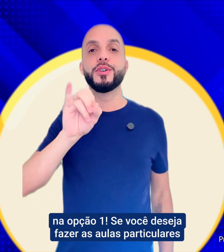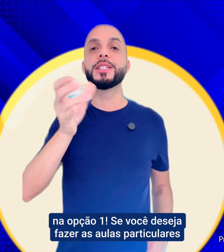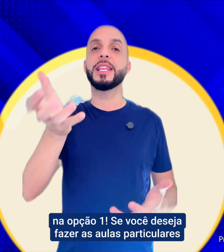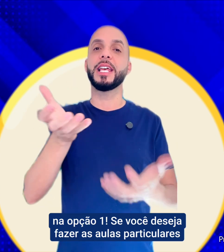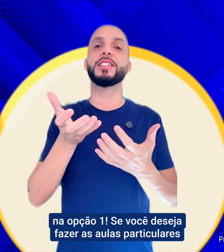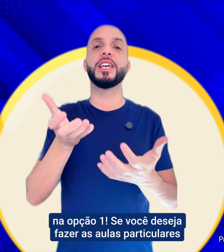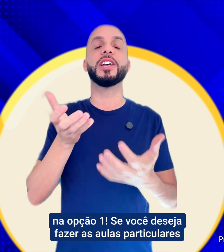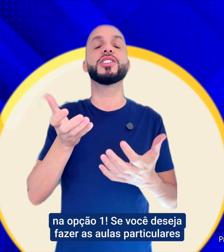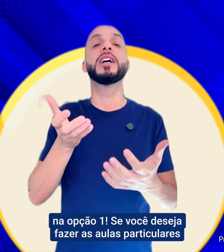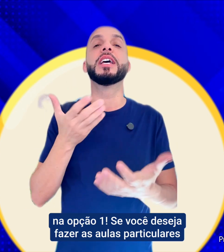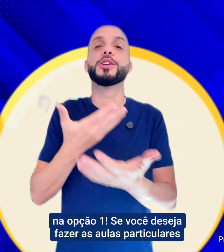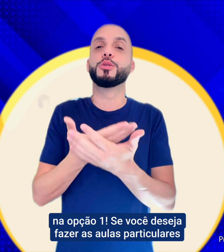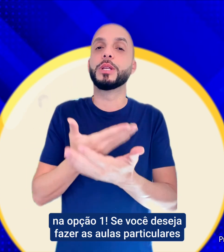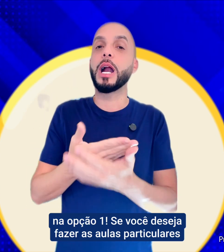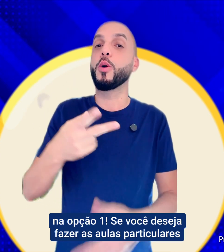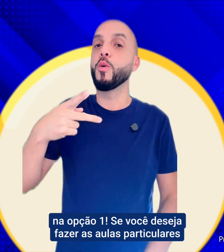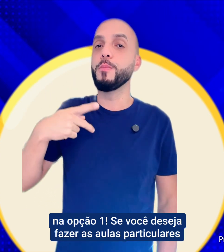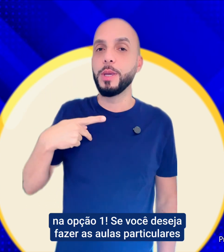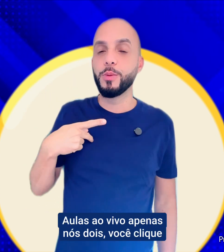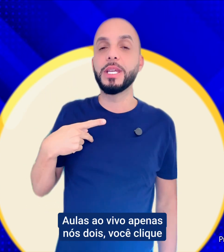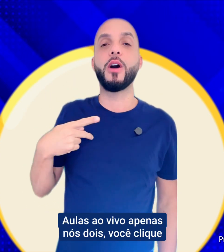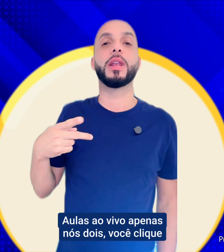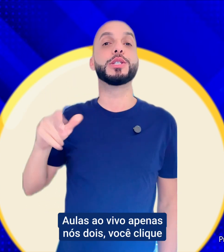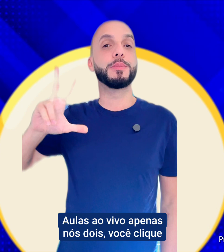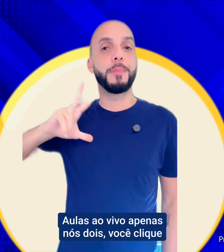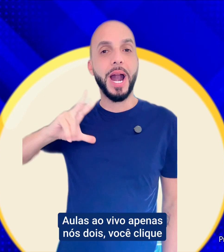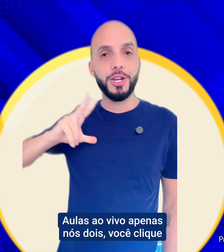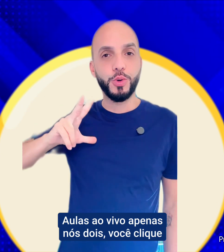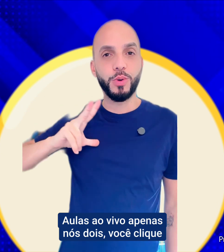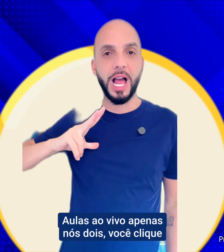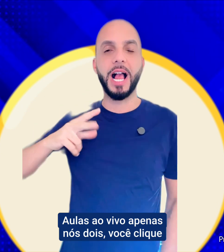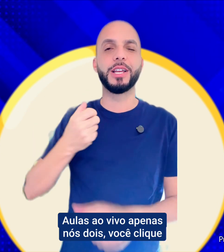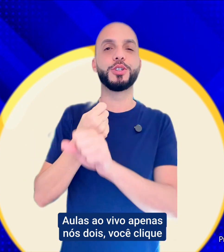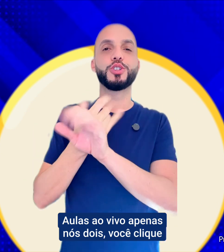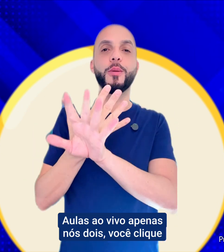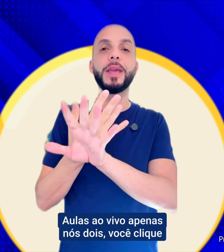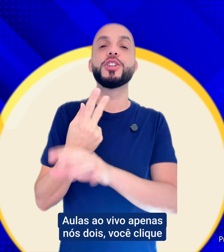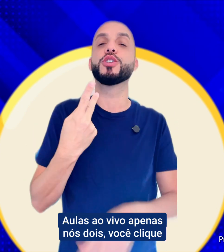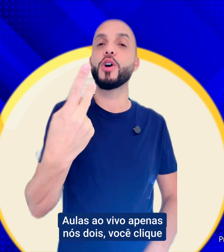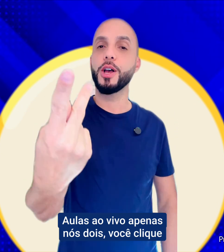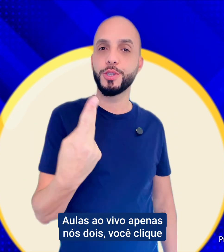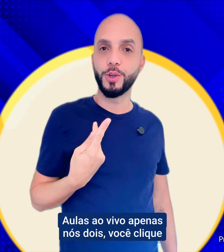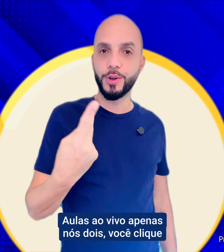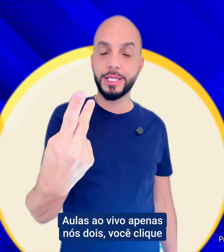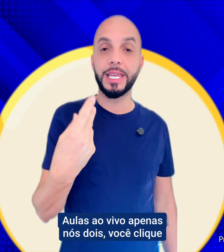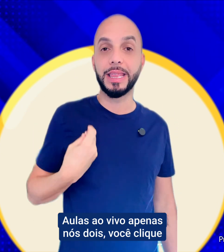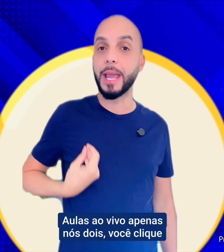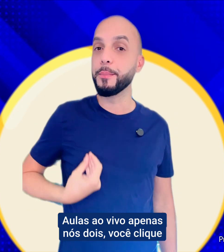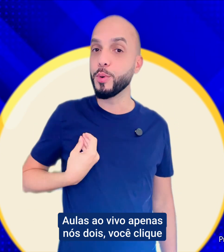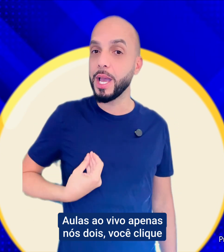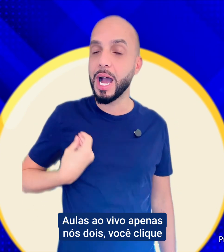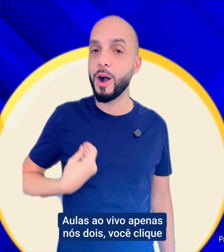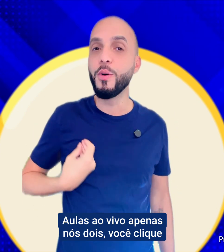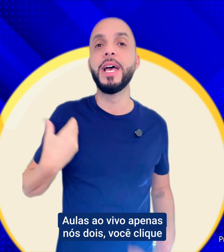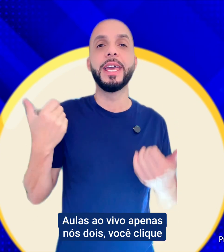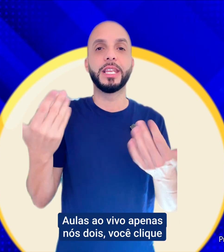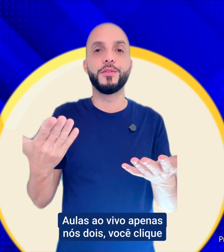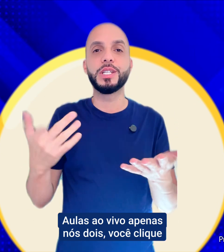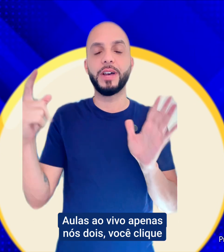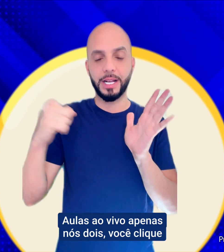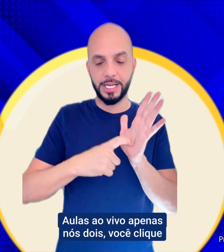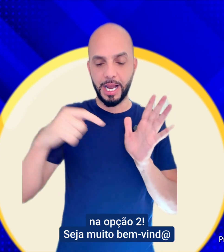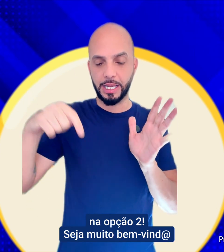Se você deseja estudar comigo em aulas particulares, somente nós dois, em tempo real,